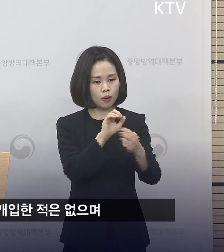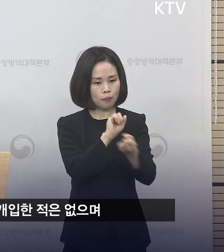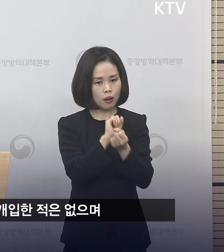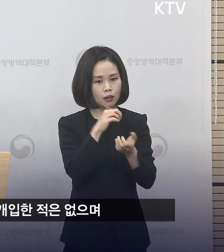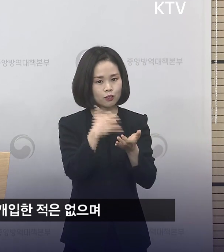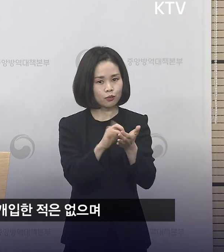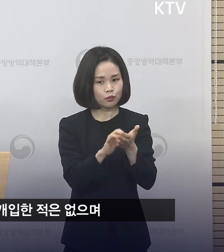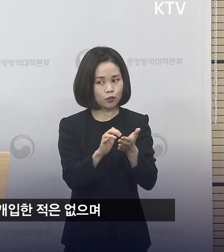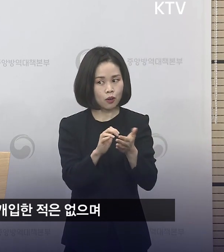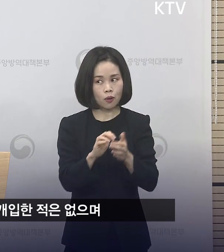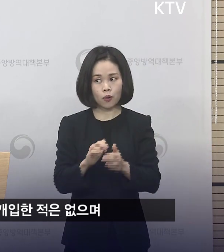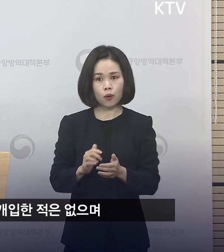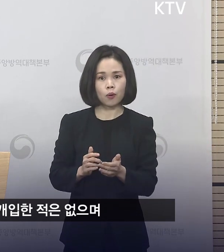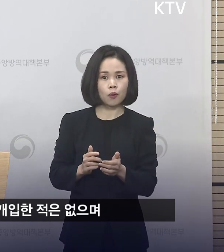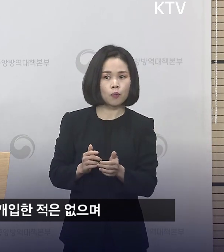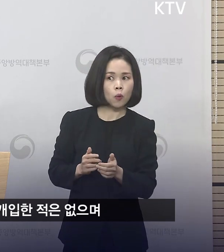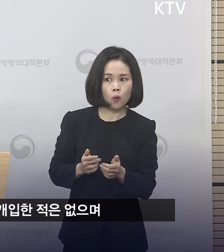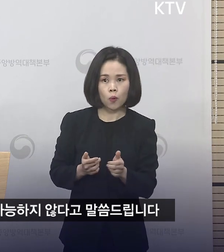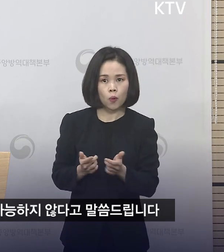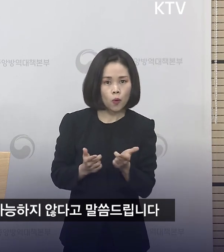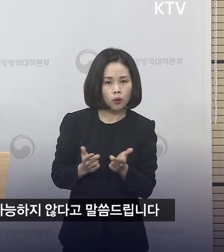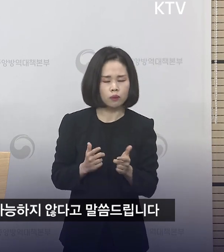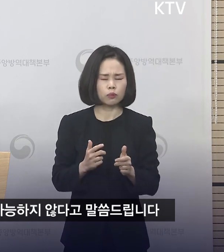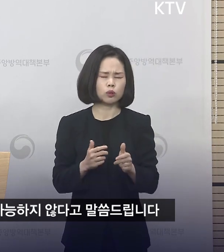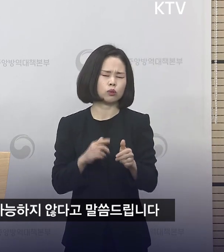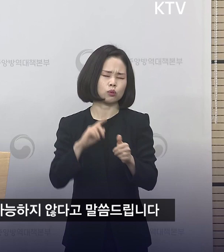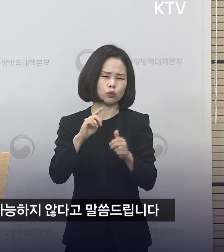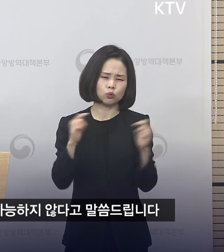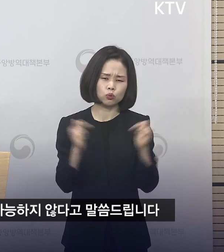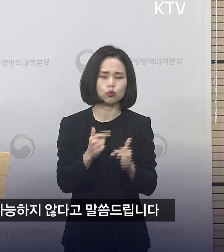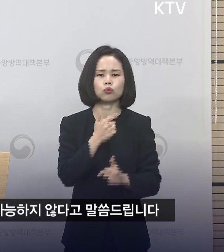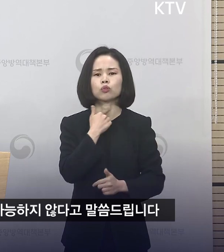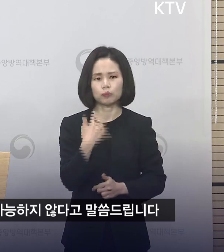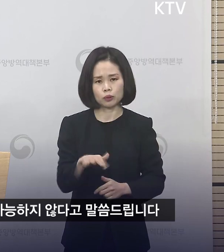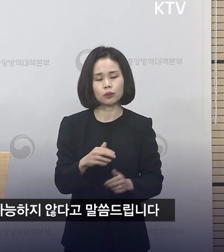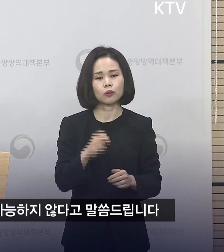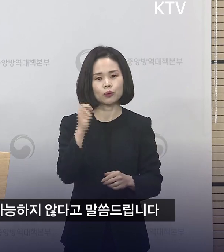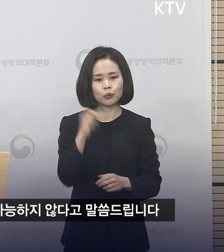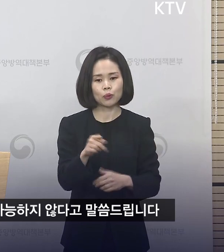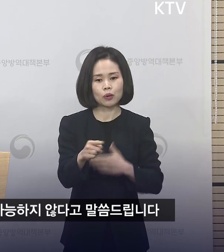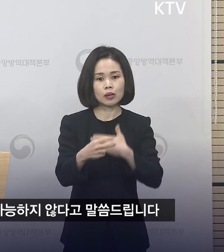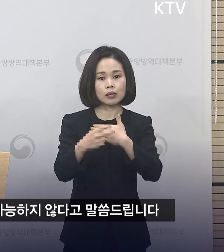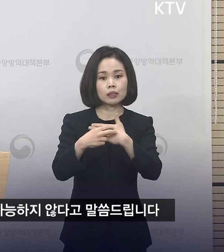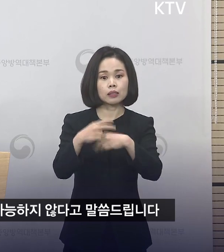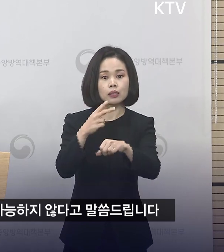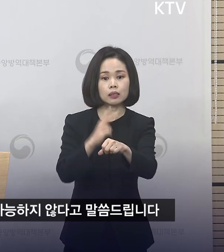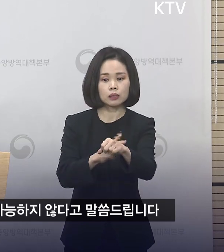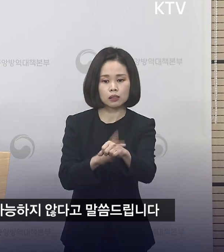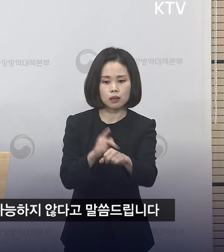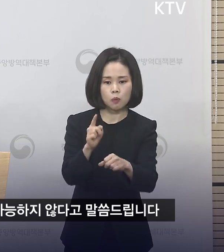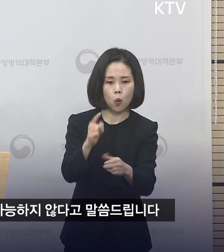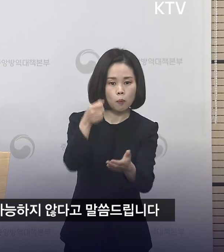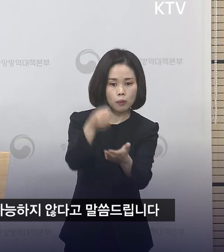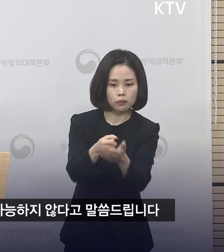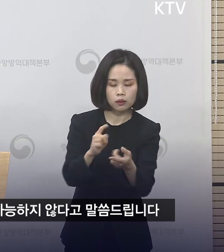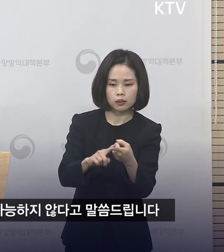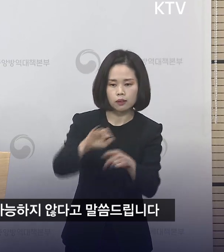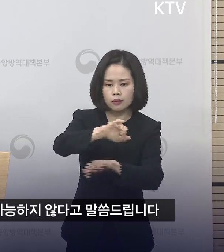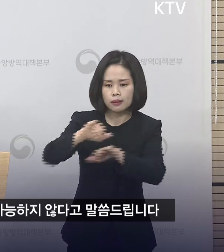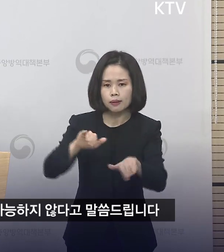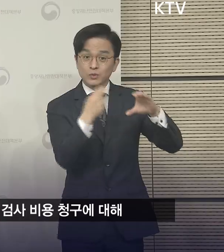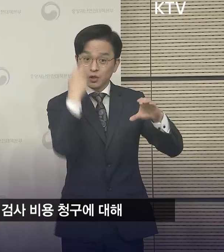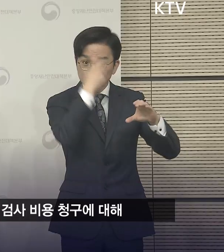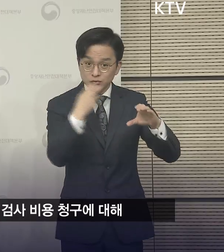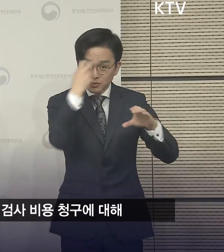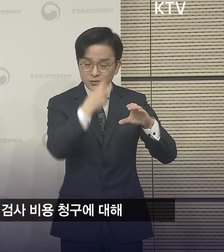줄이거나 개입한 적은 없고 또 의사의 임상적인 판단에 개입하는 것은 가능하지 않다라는 말씀을